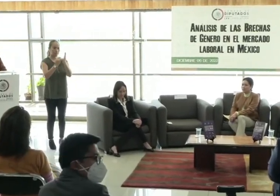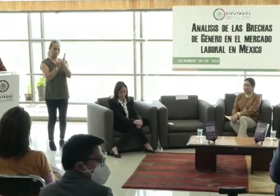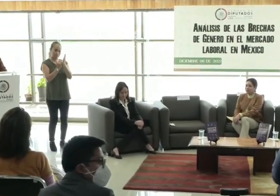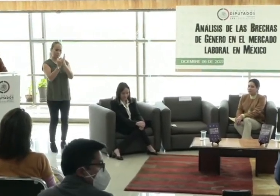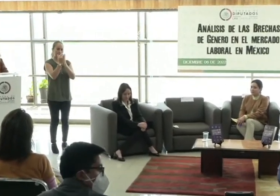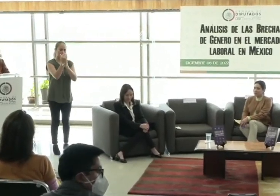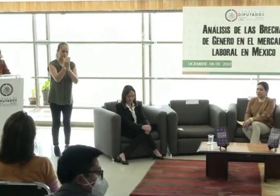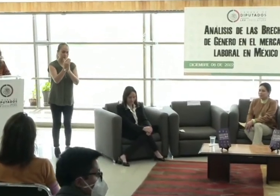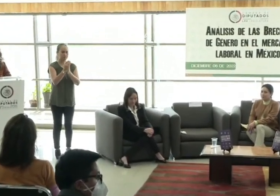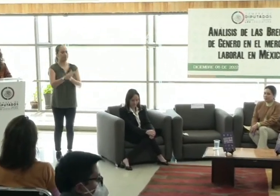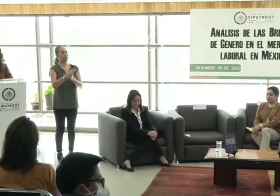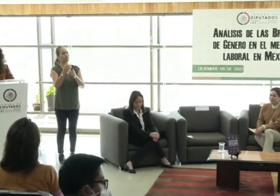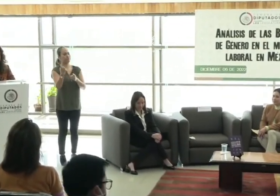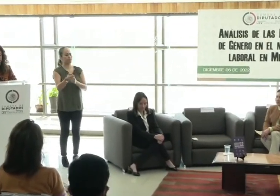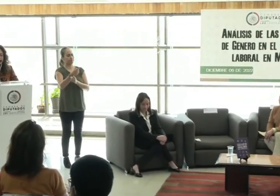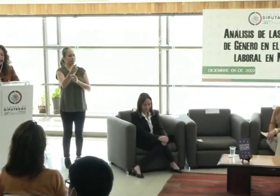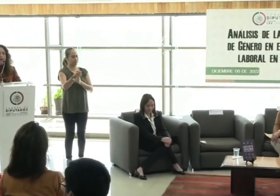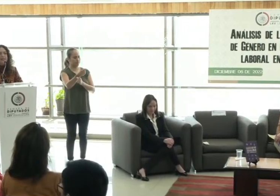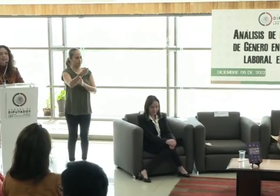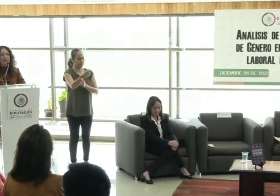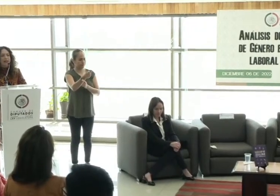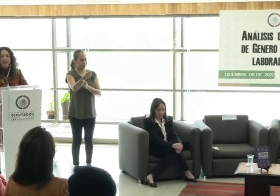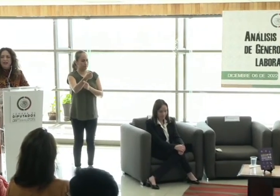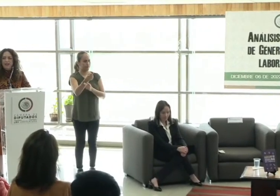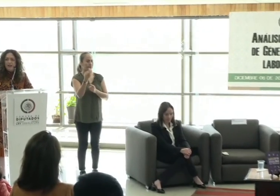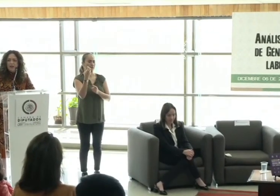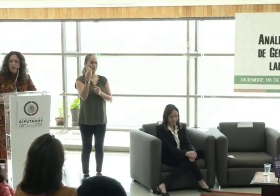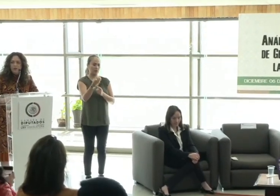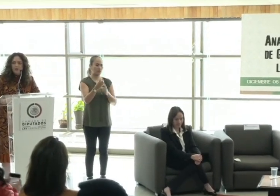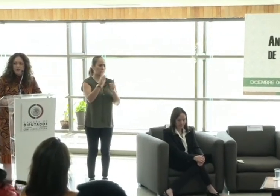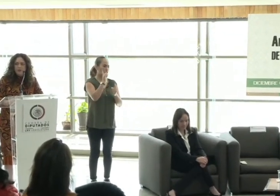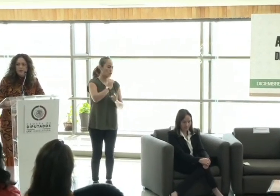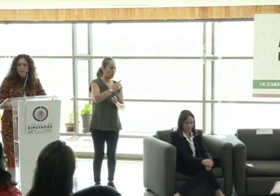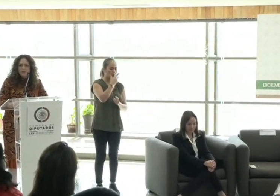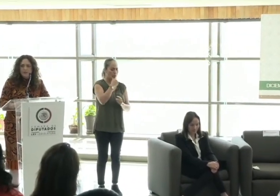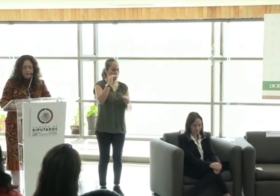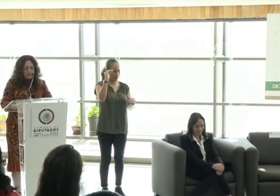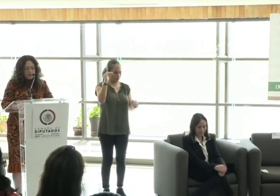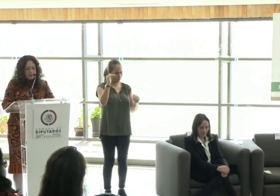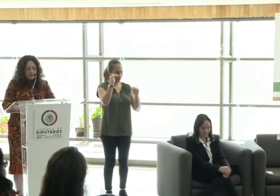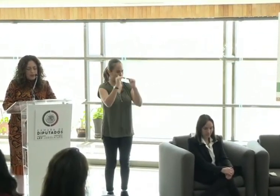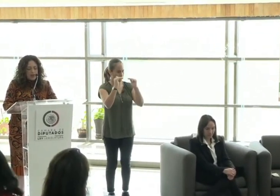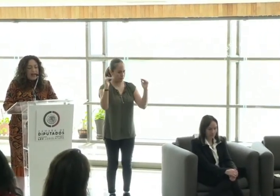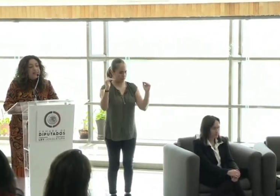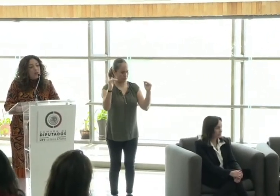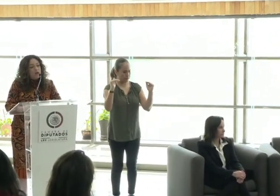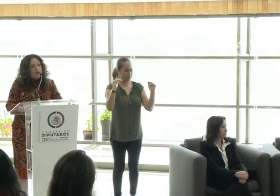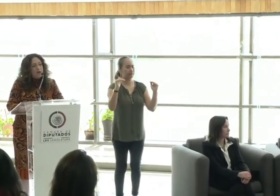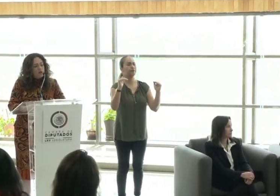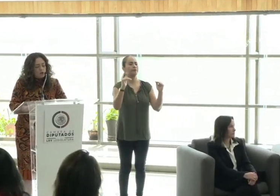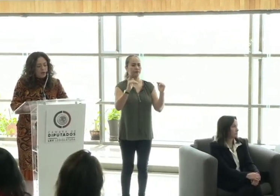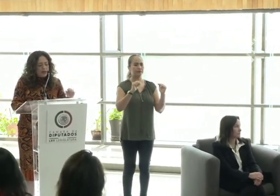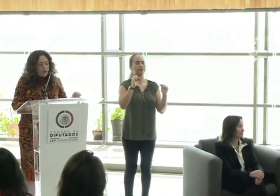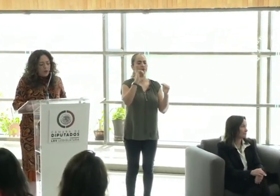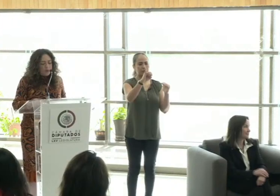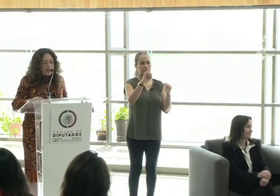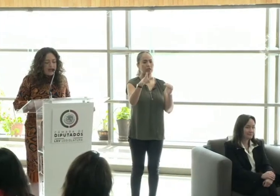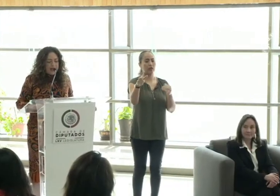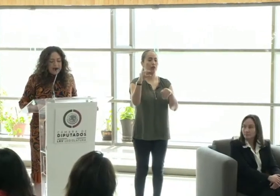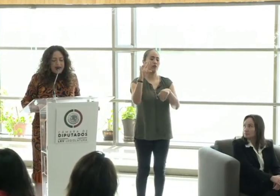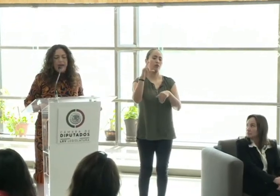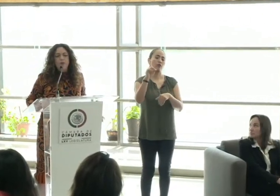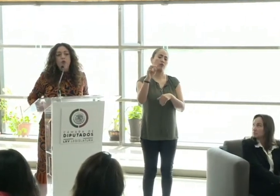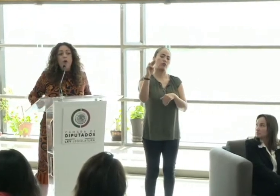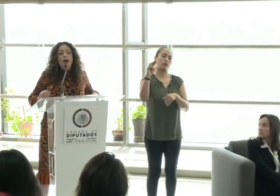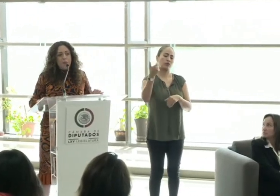sostenible pasa por cerrar la brecha salarial de género así lo Afirma el doctor en economía